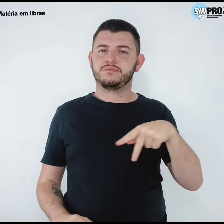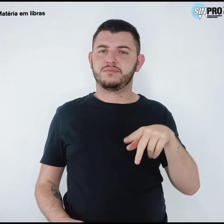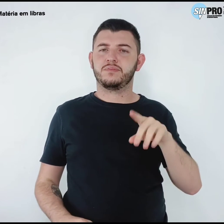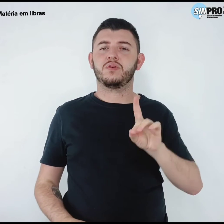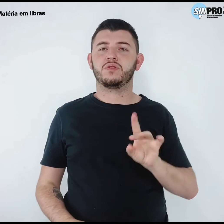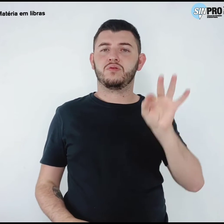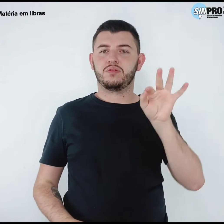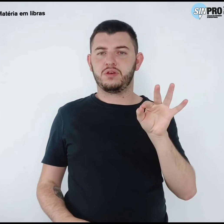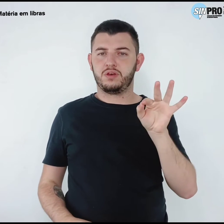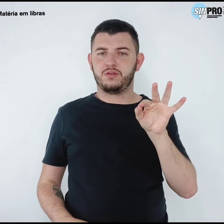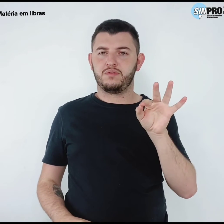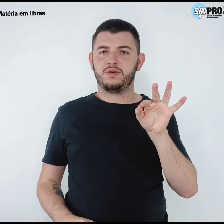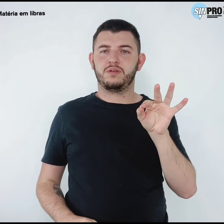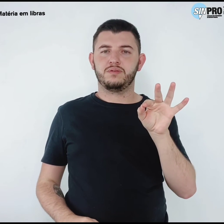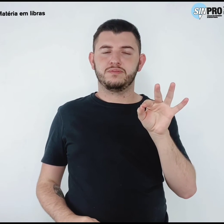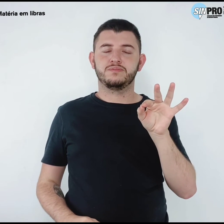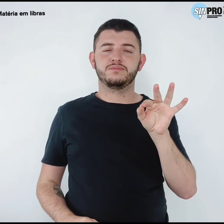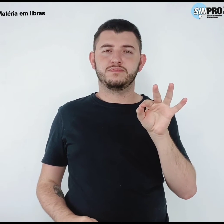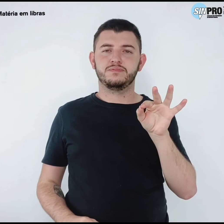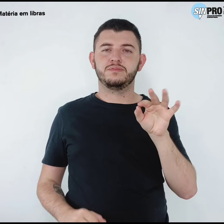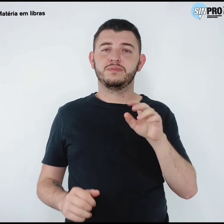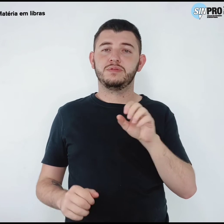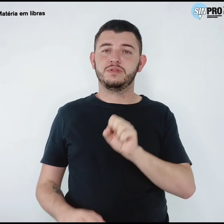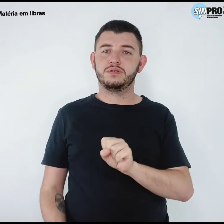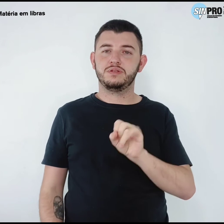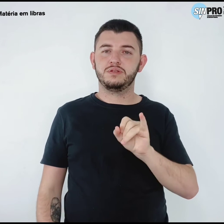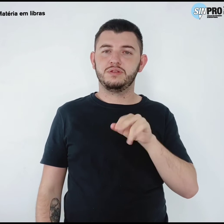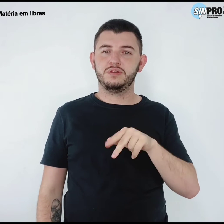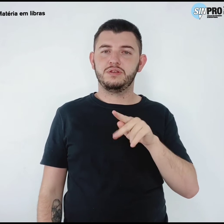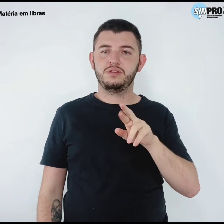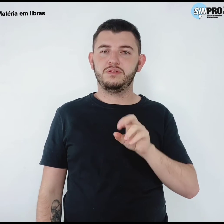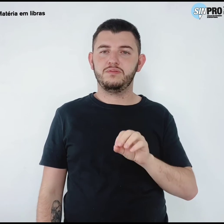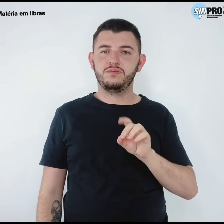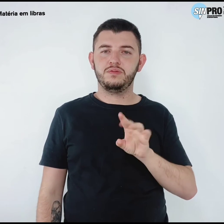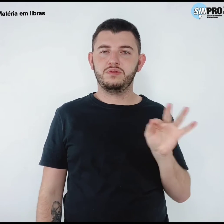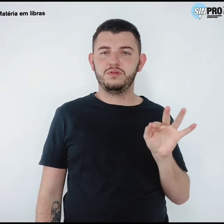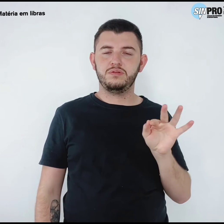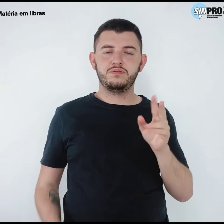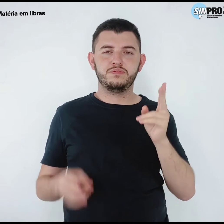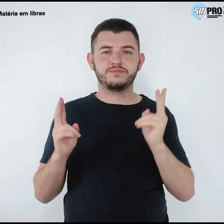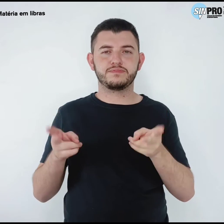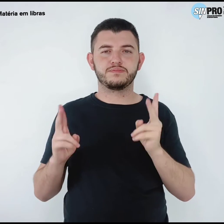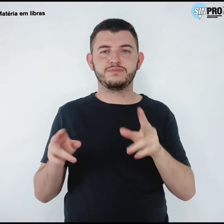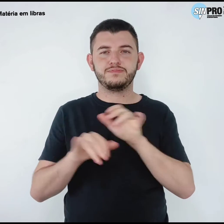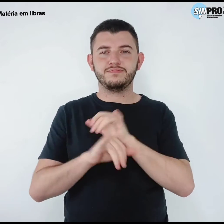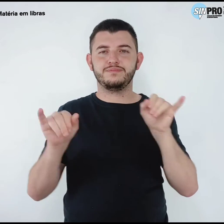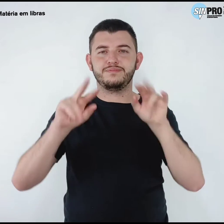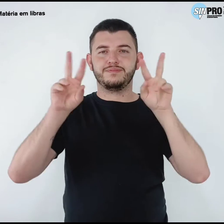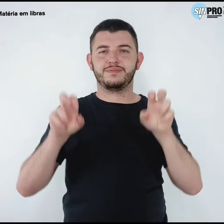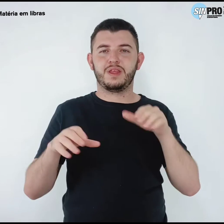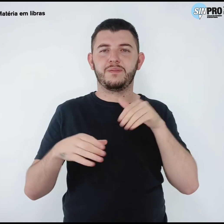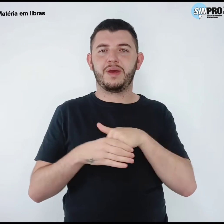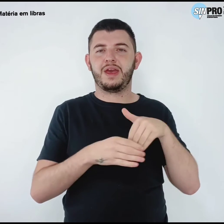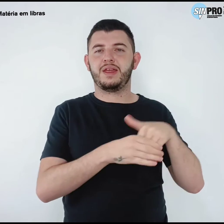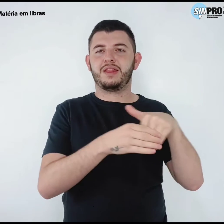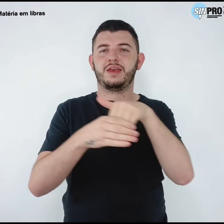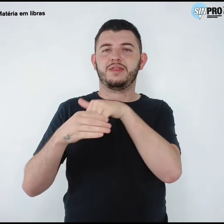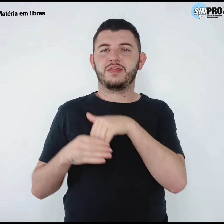Professores no Distrito Federal, SimproDF, continua a campanha de eleição